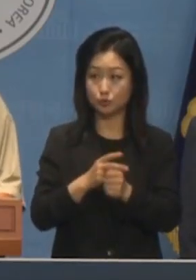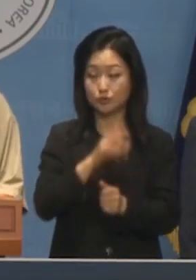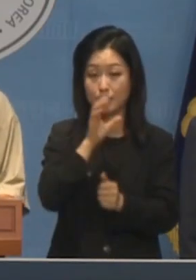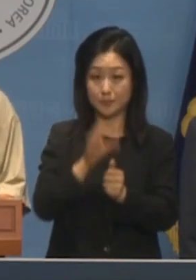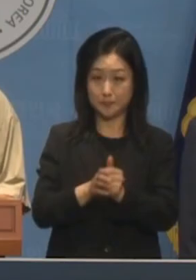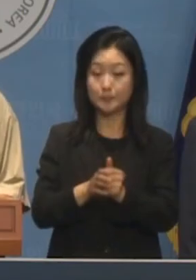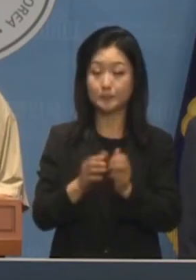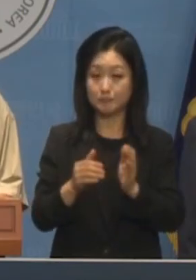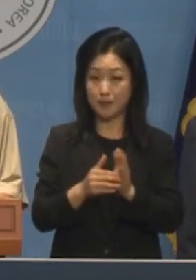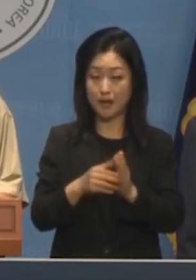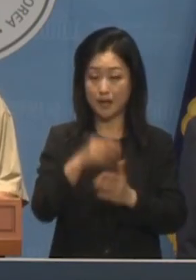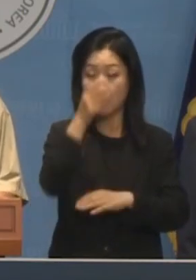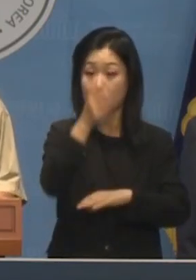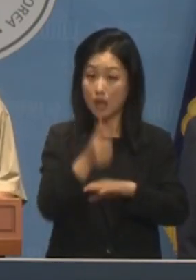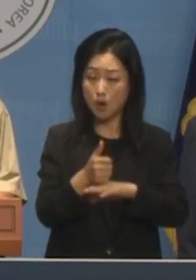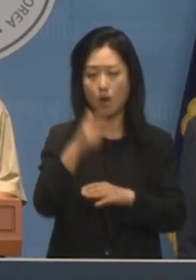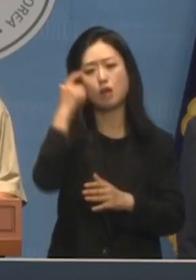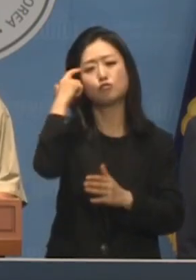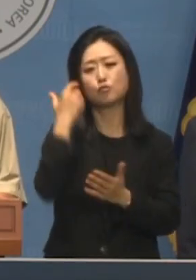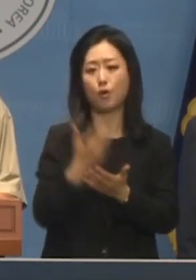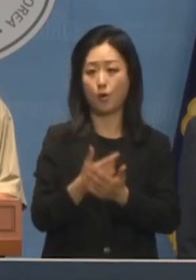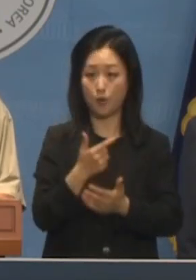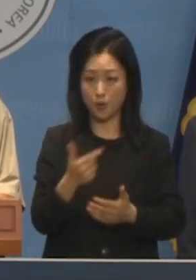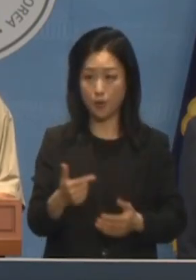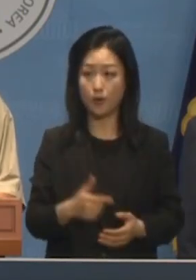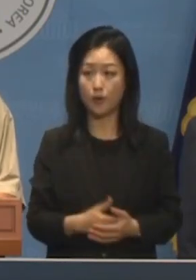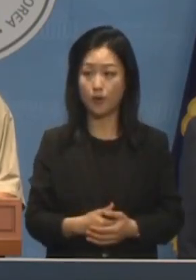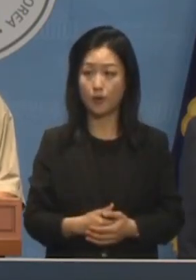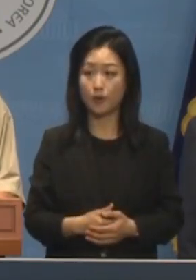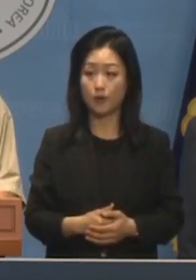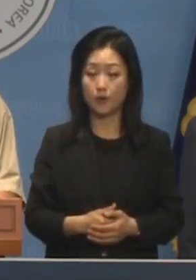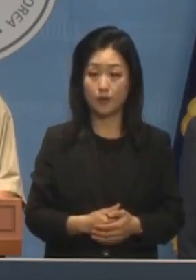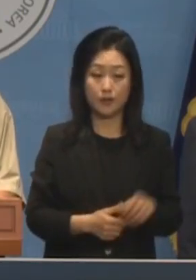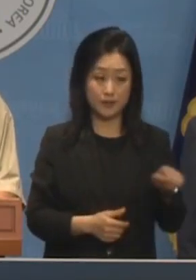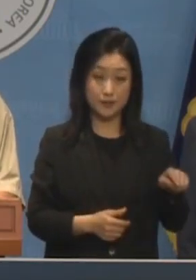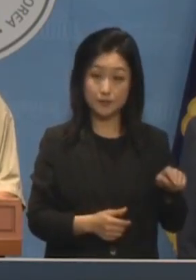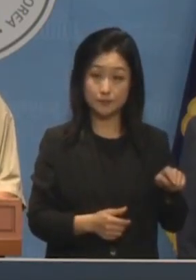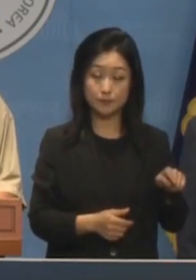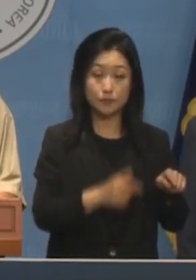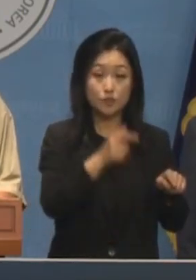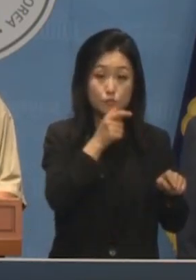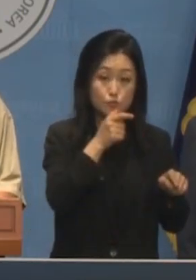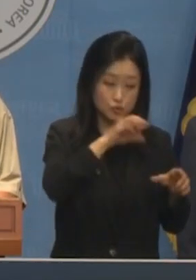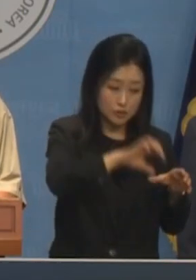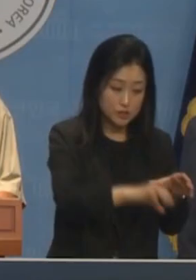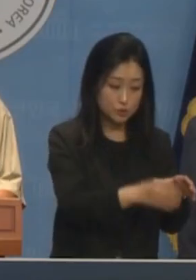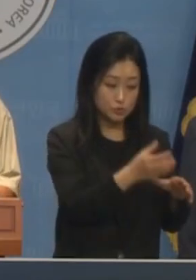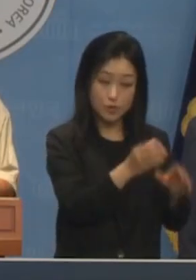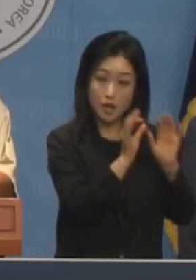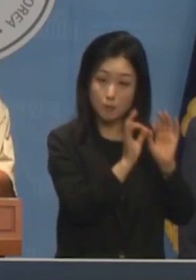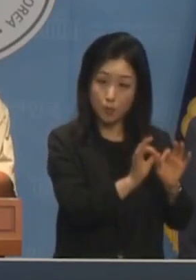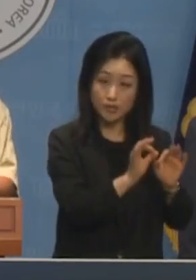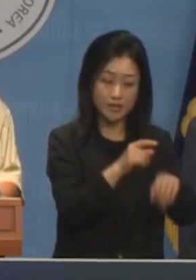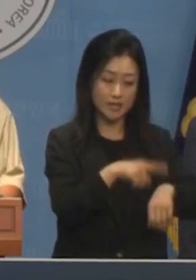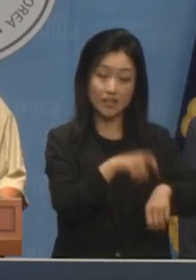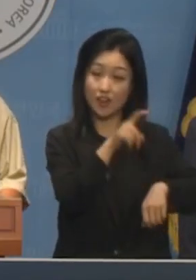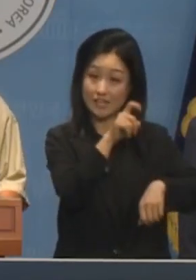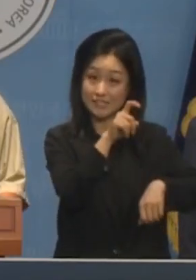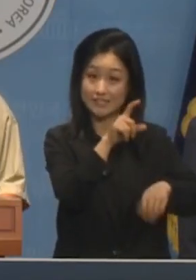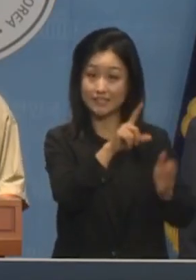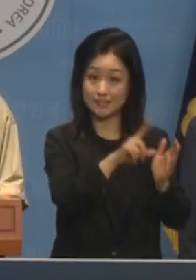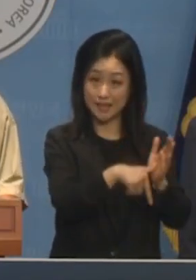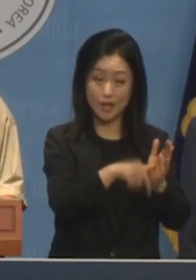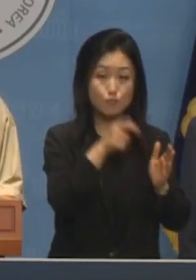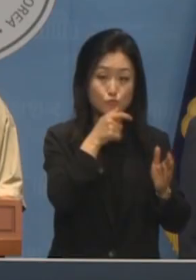의뢰했습니다. 조사 결과는 상당히 충격적이었는데요. 대청호의 경우 문의취수장에서 11시경